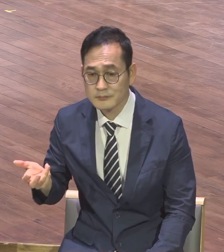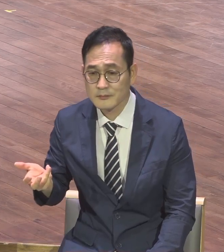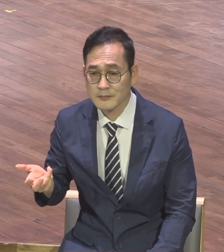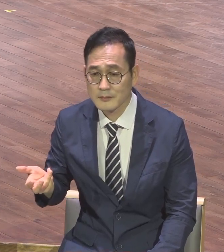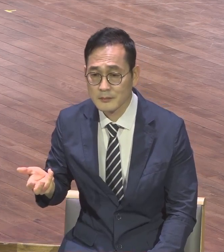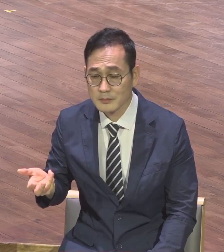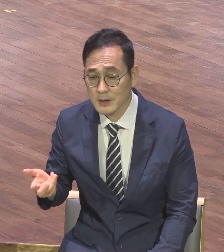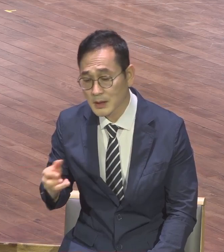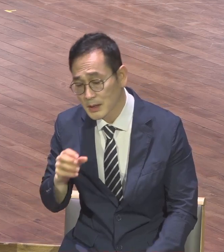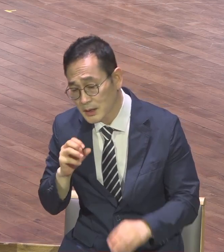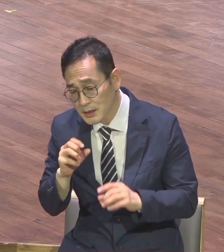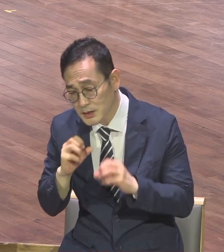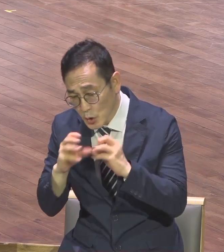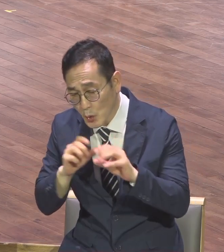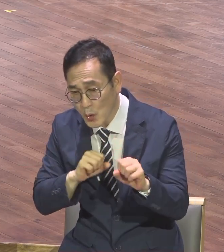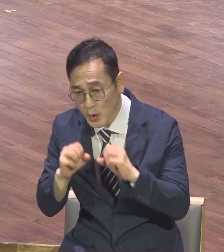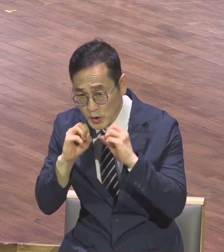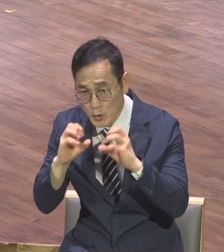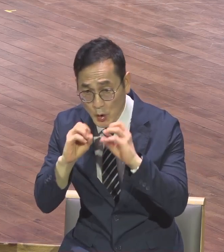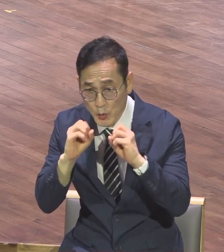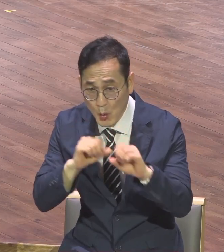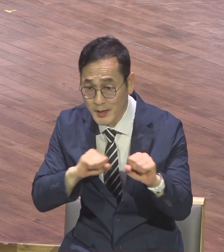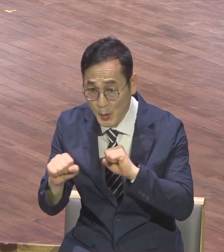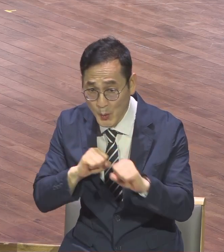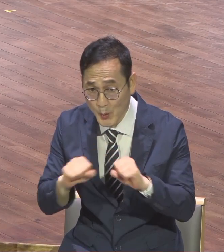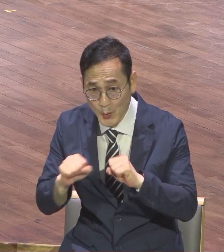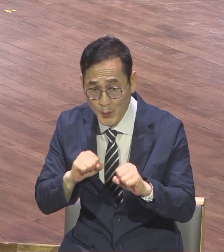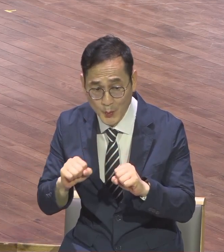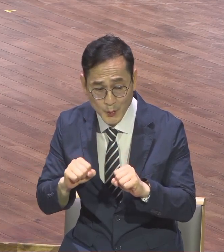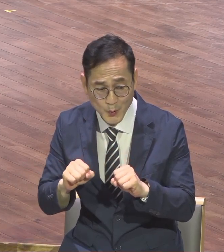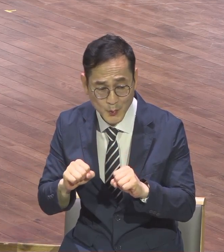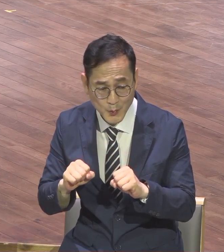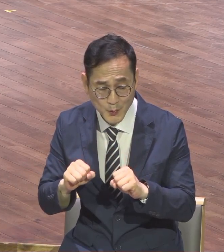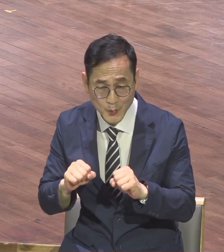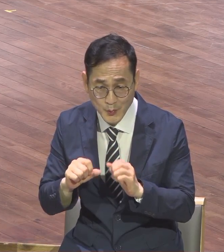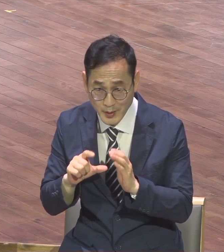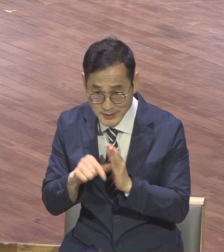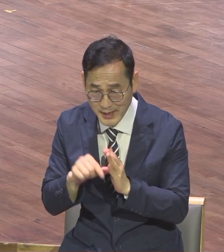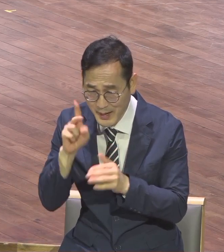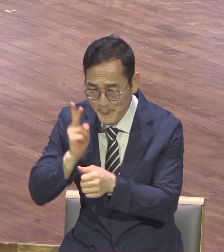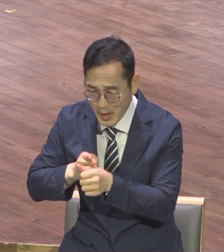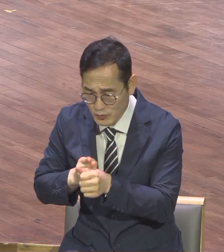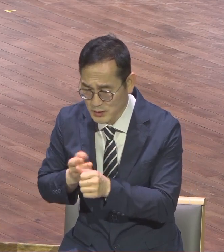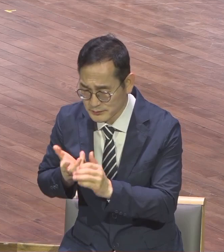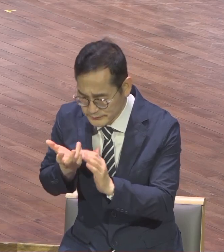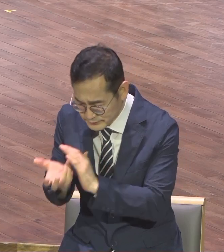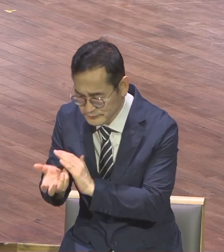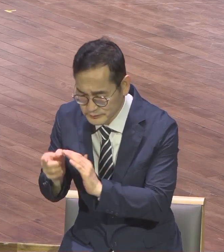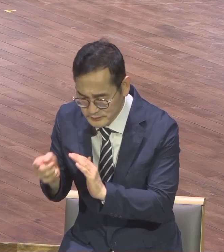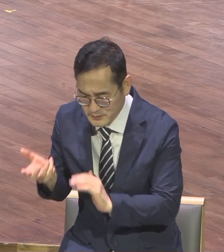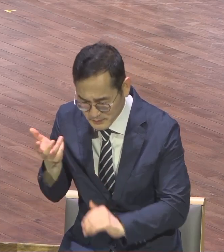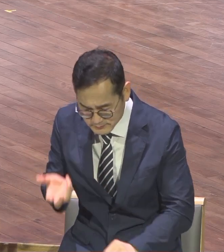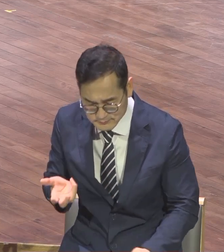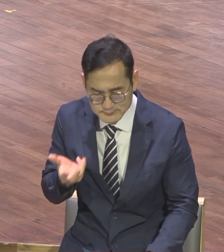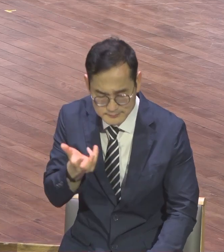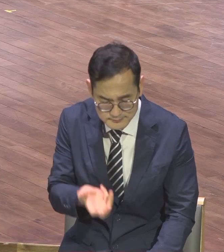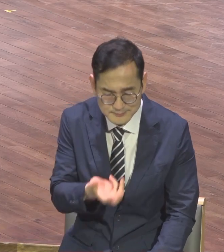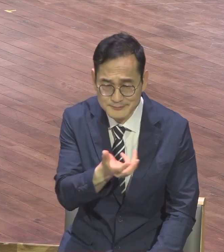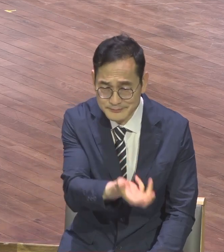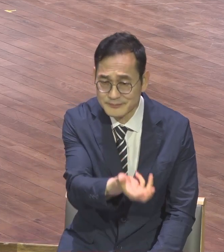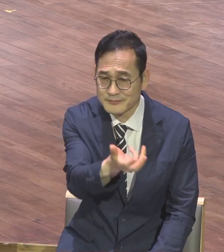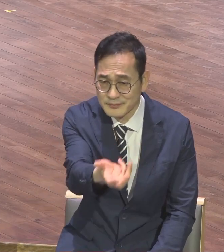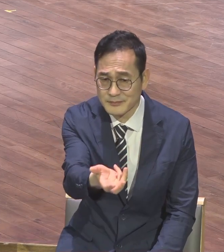여정을 통해서 우리는요. 사도 바울이 어떻게 그 현장에 가는 현장마다